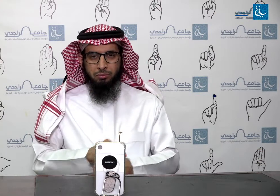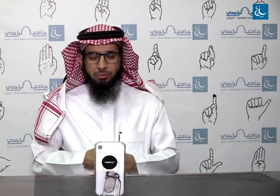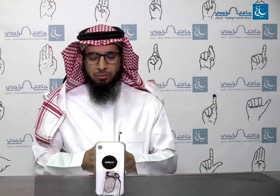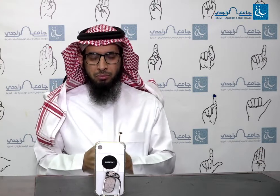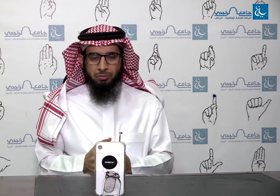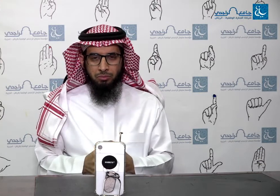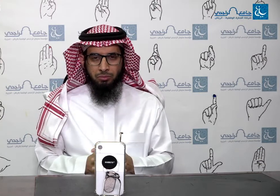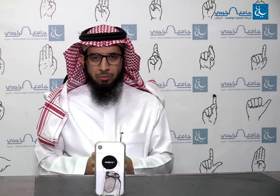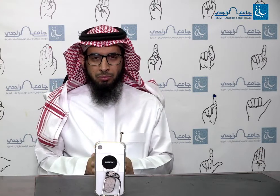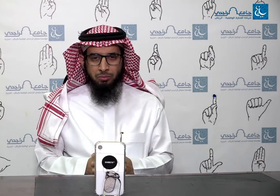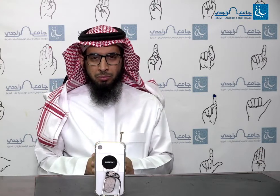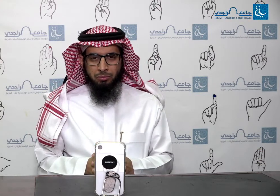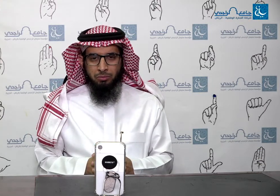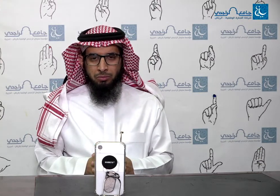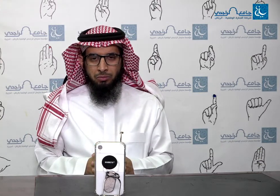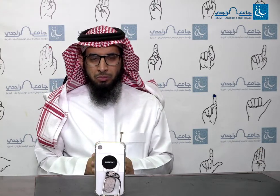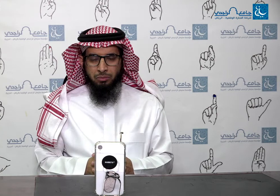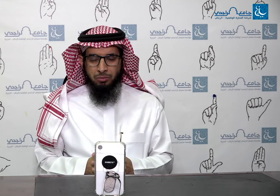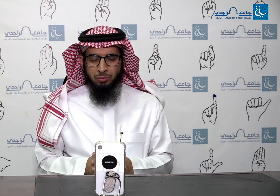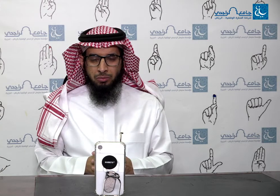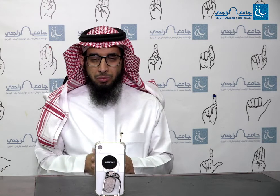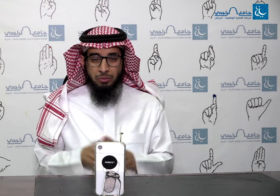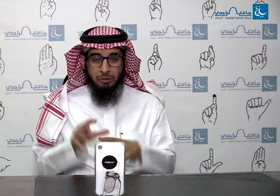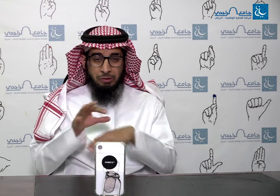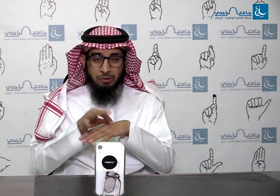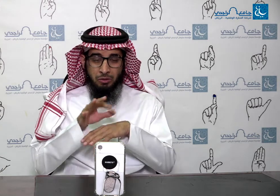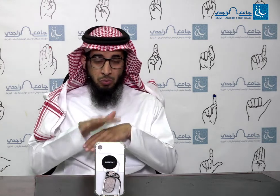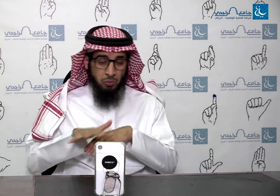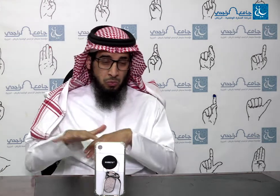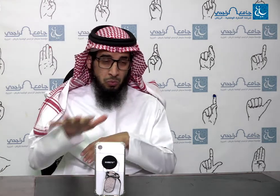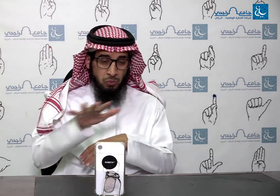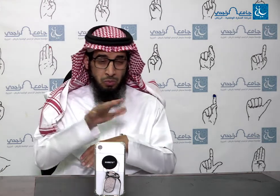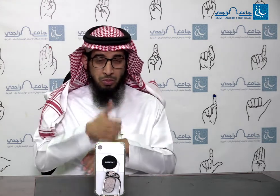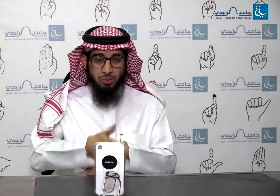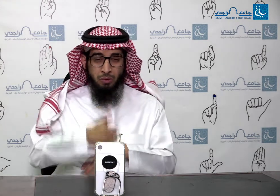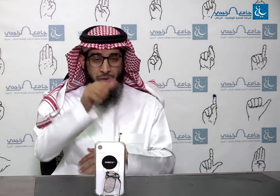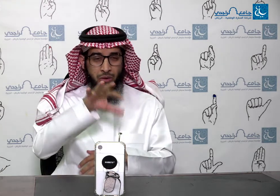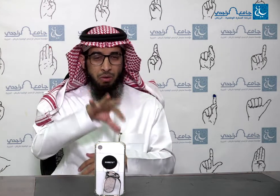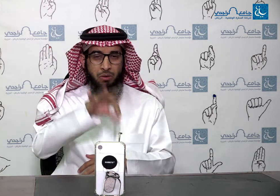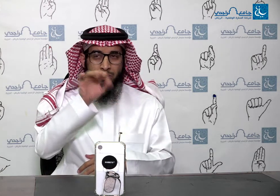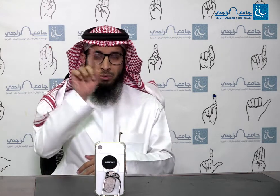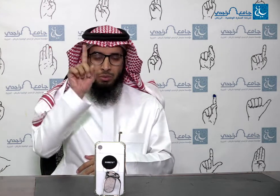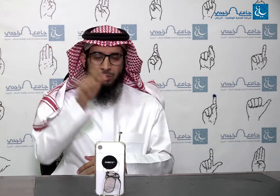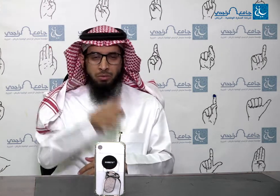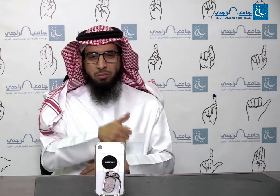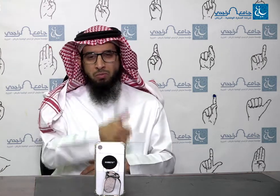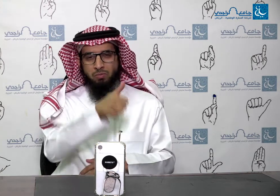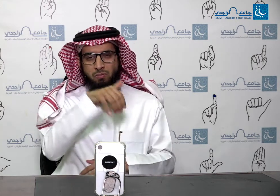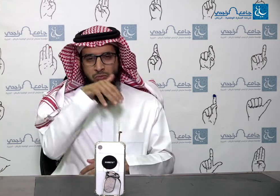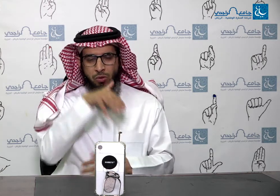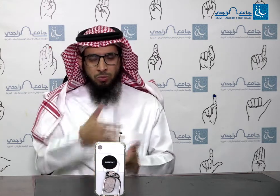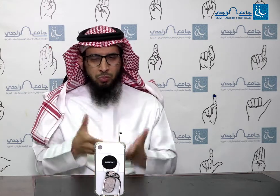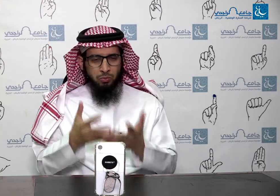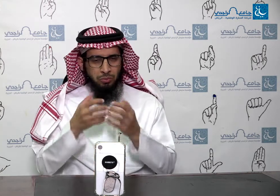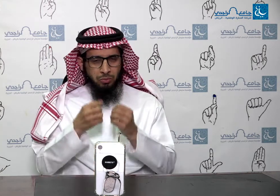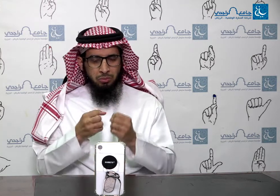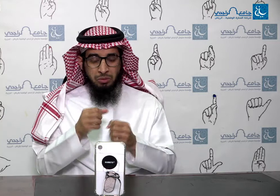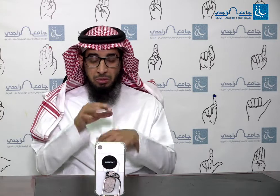ورسوله وصفيه وخليله وخيرته من خلقه،